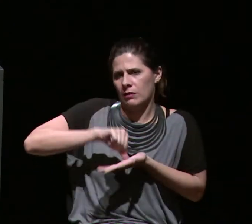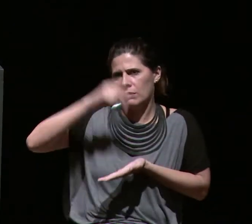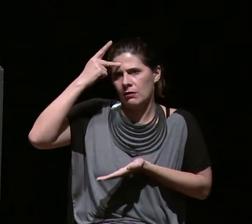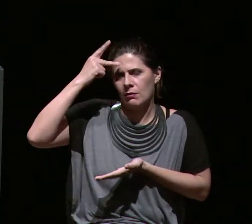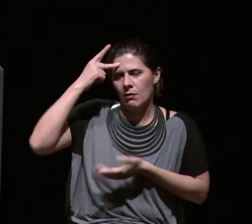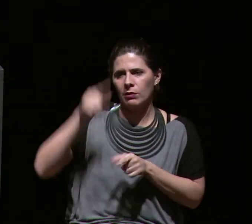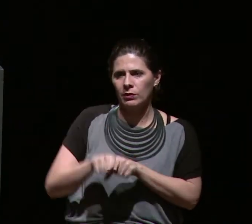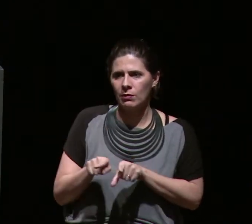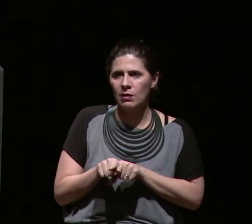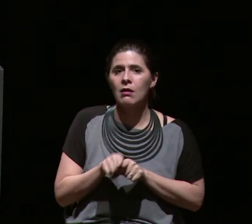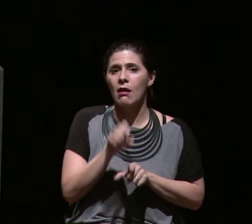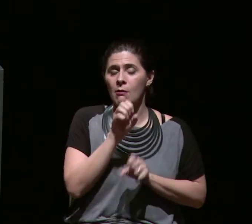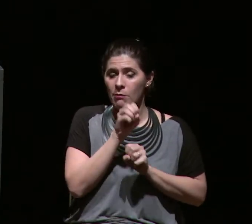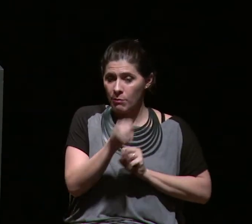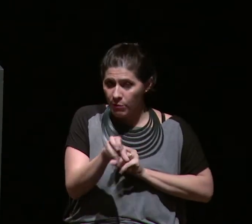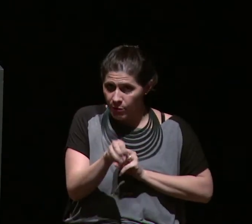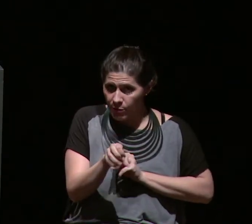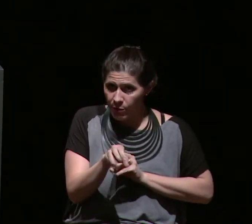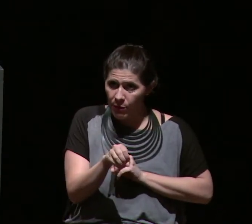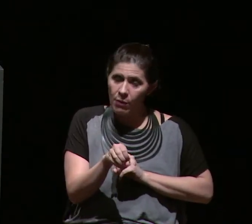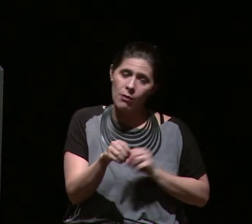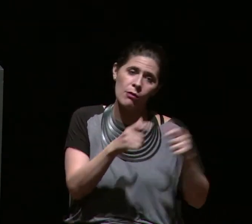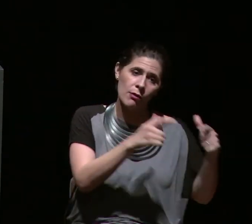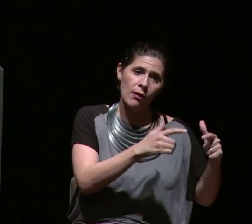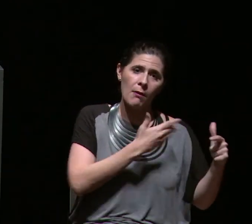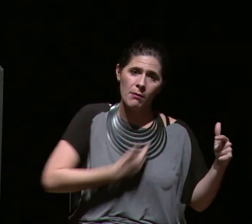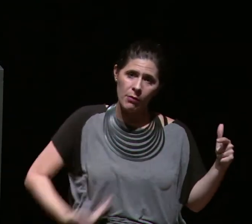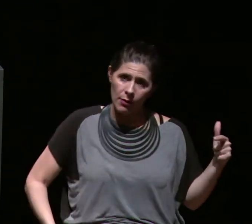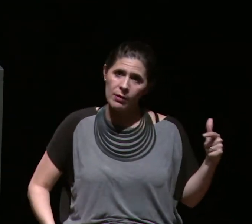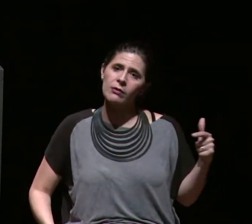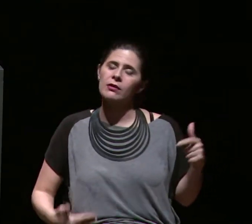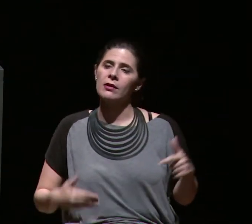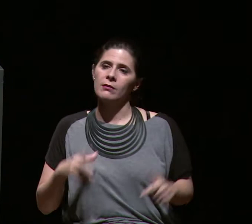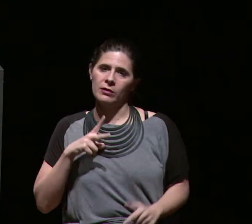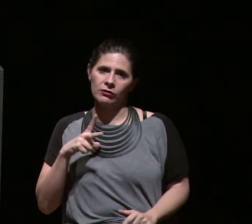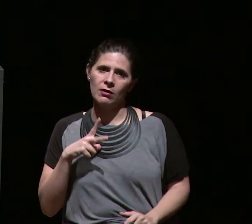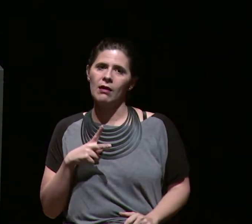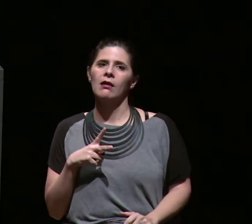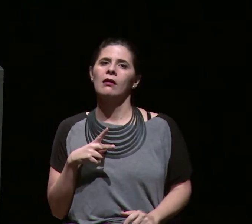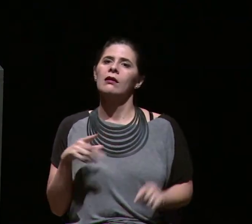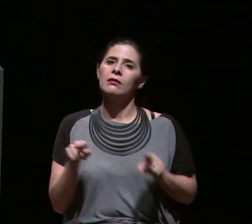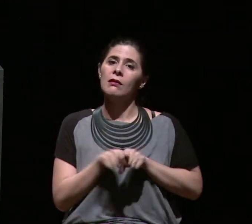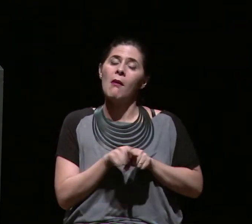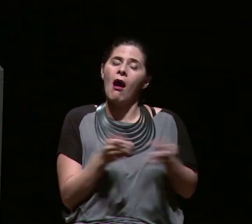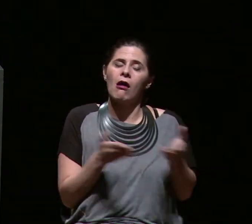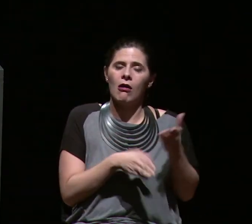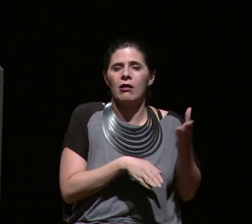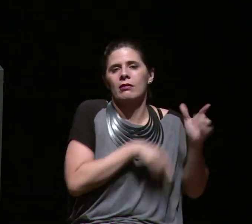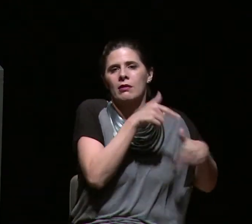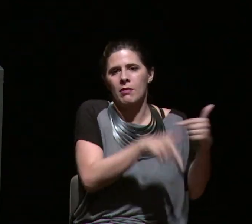âmbito público e privado, com destaque na trajetória dos cursinhos populares. Obrigado, Estorvo.